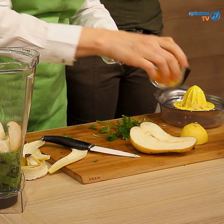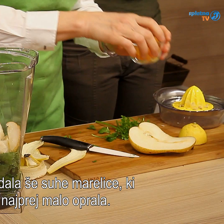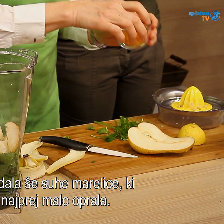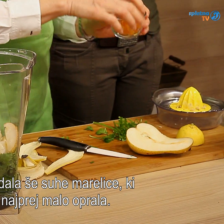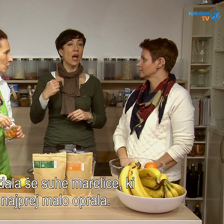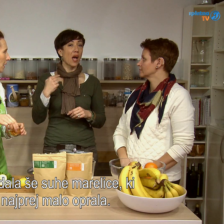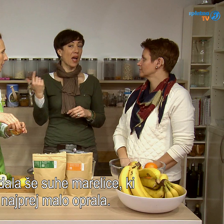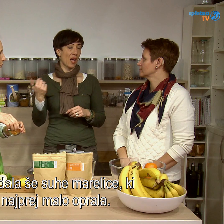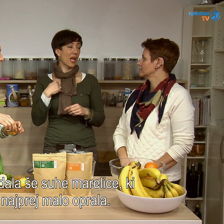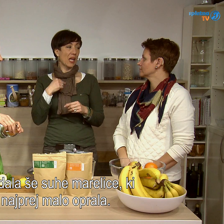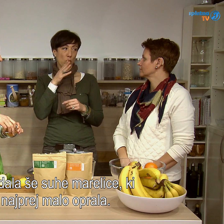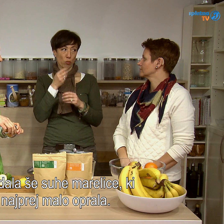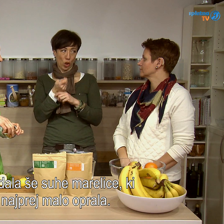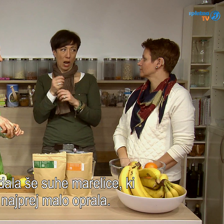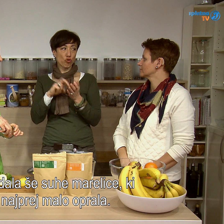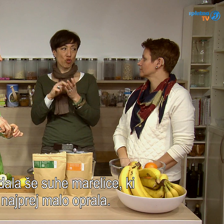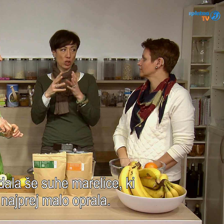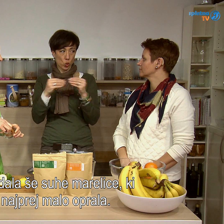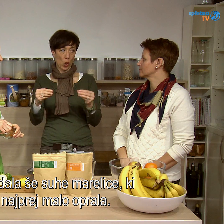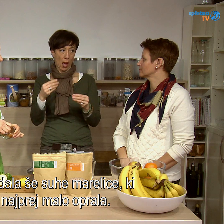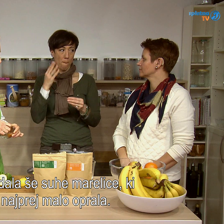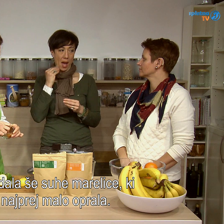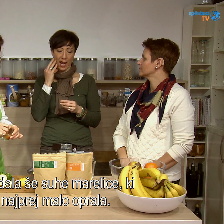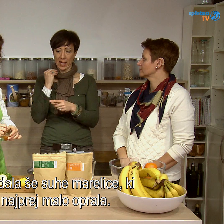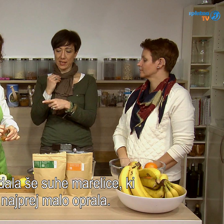Jaz bom dodala še suhe marelice,